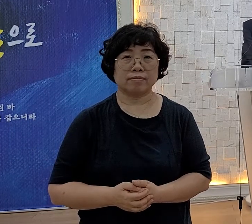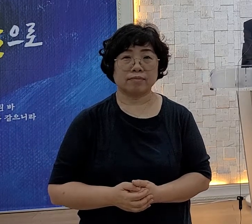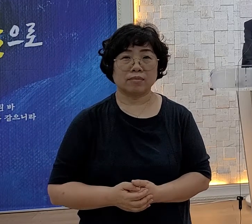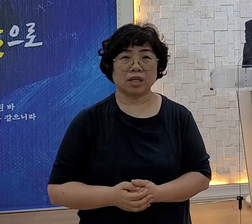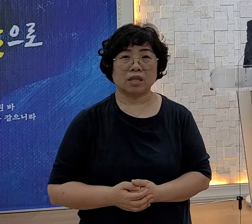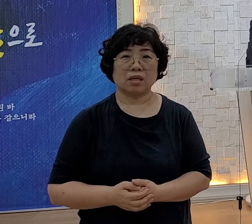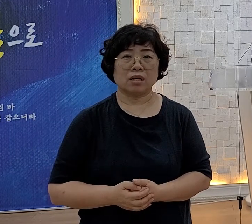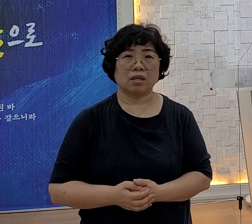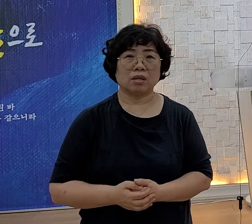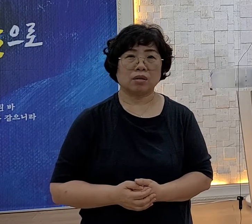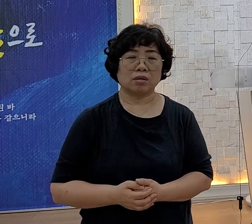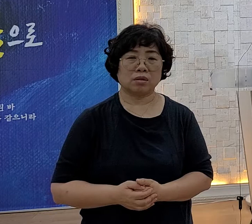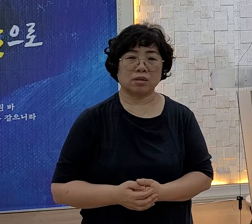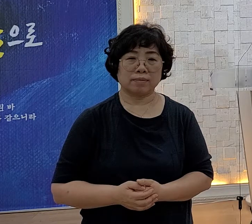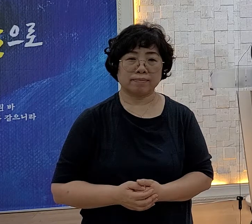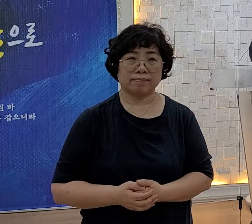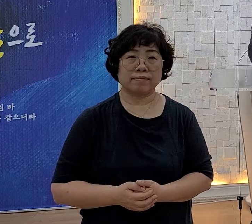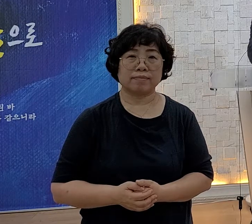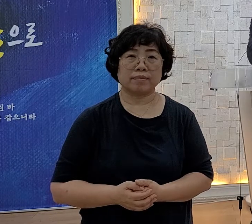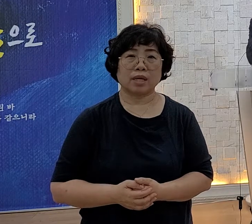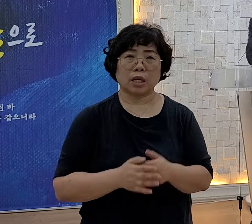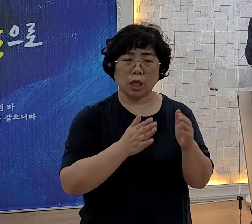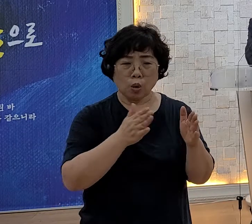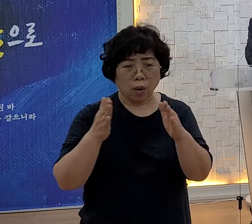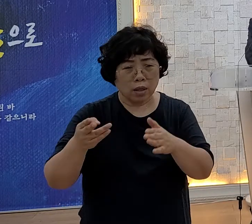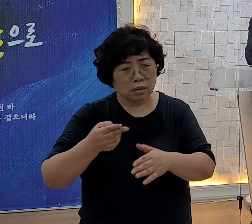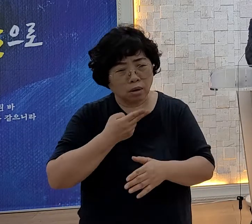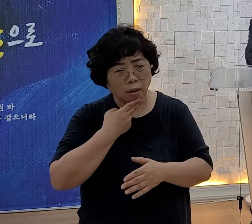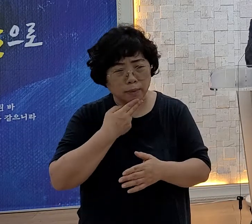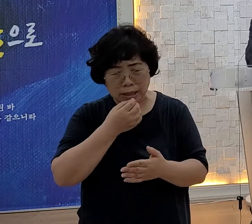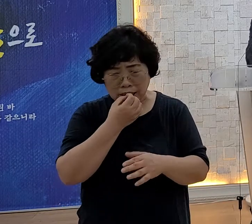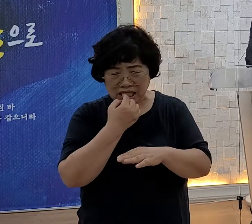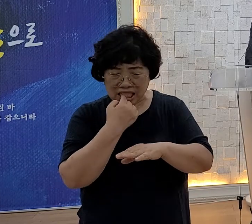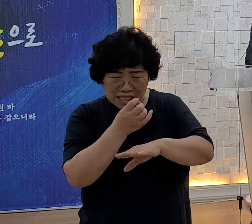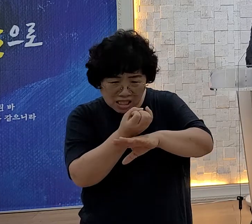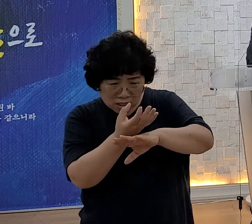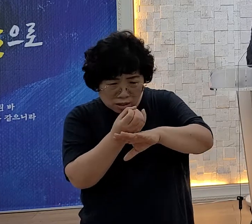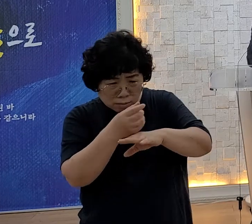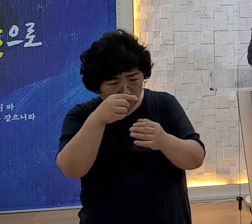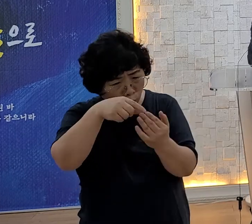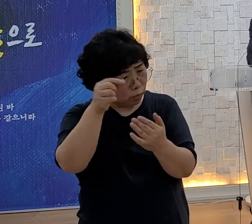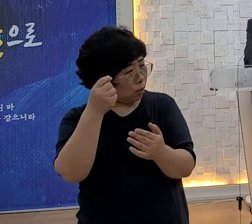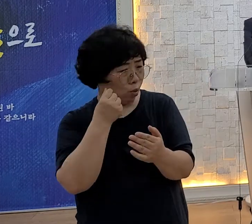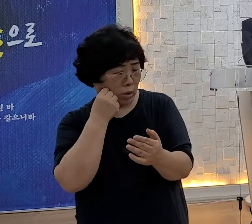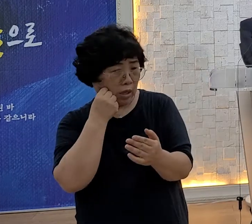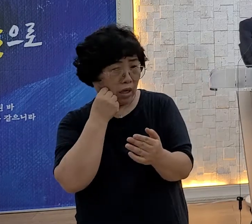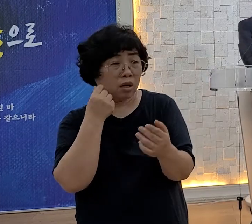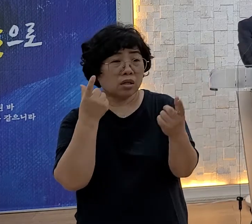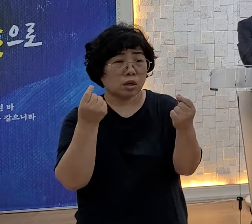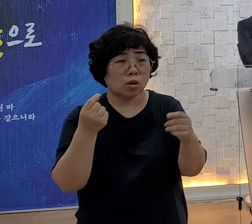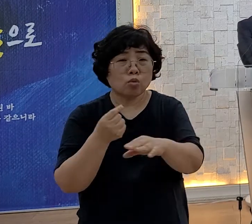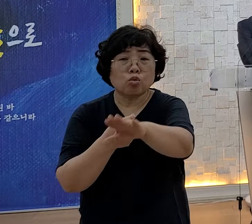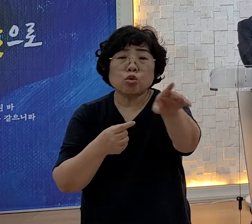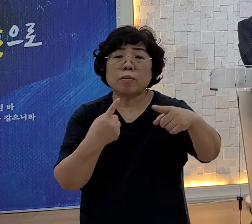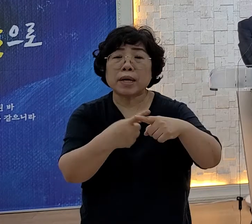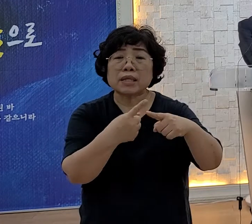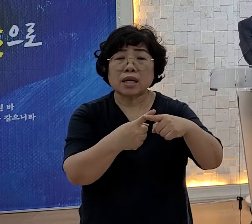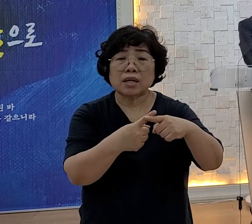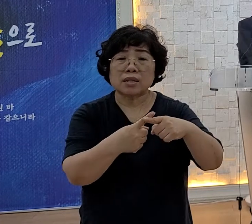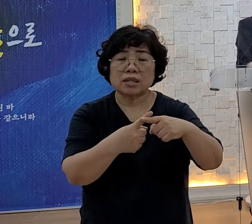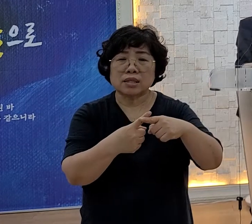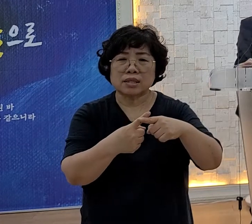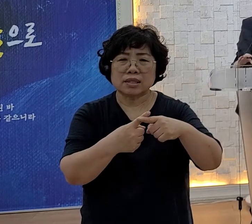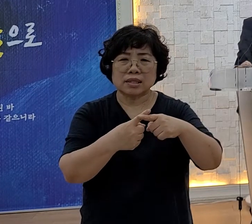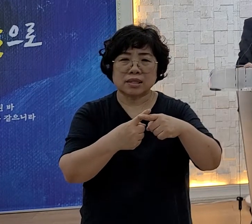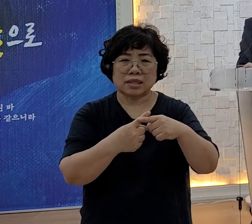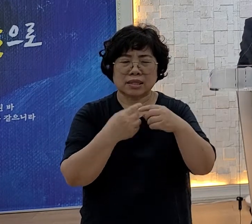수밖에 없는 거예요. 참 이런 이 용광로와 같은 우리 환난의 과정을 부인하고 싶어요. 그런 것 좀 없이